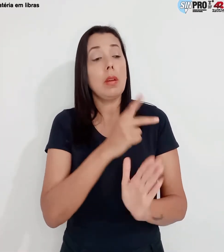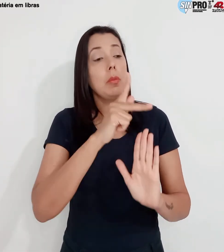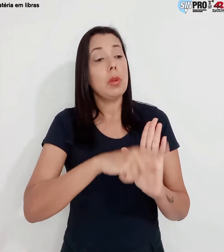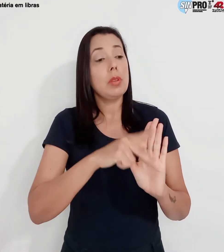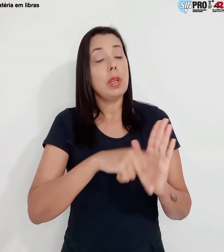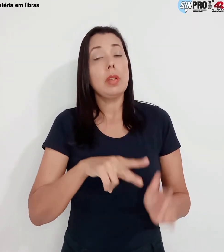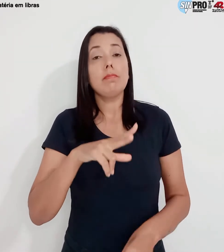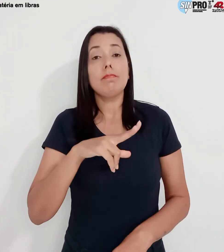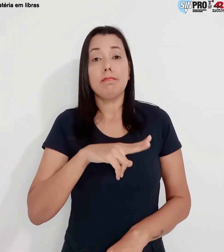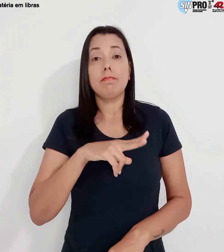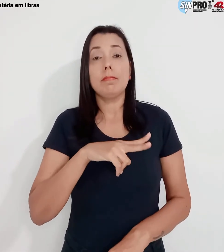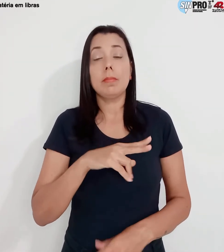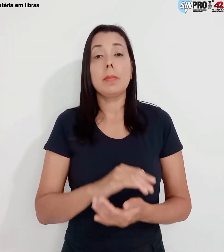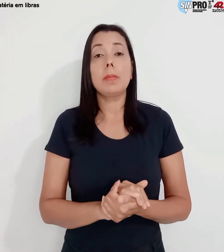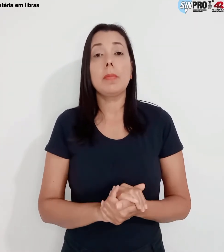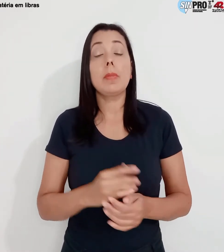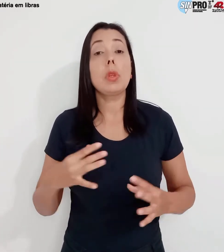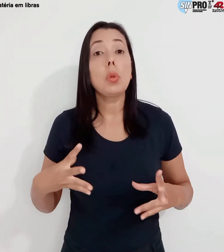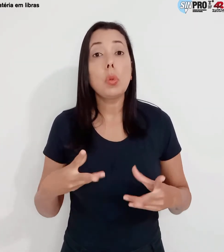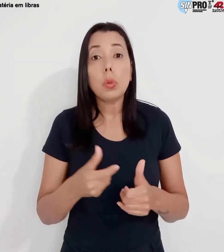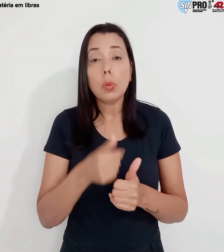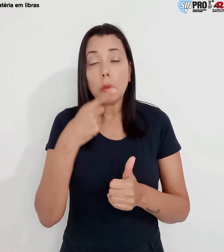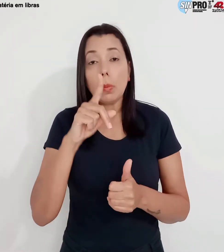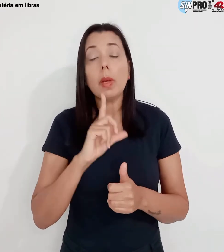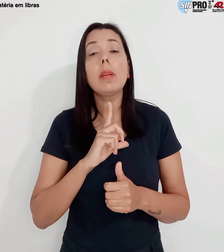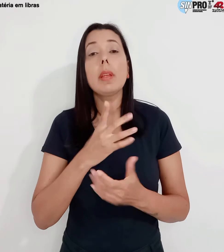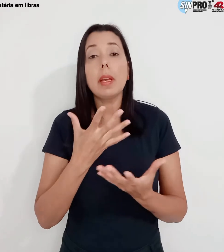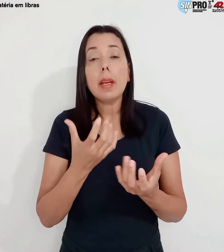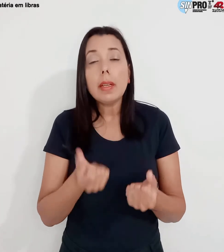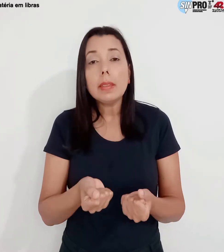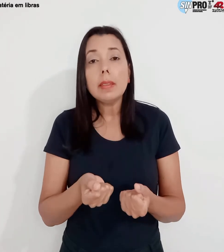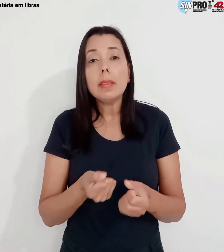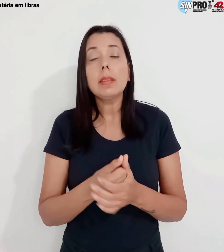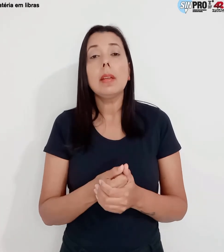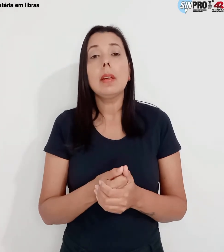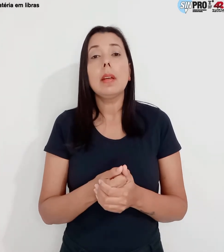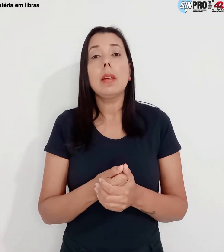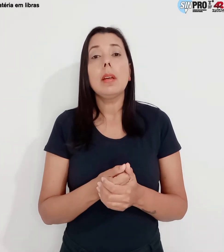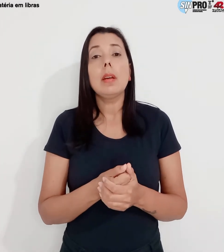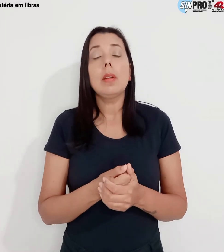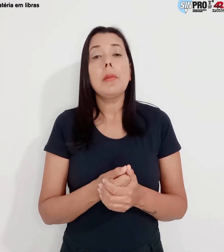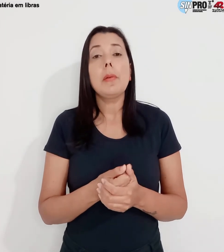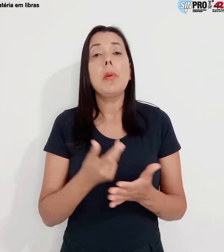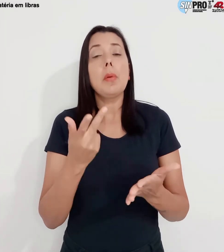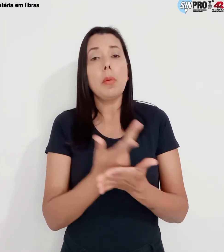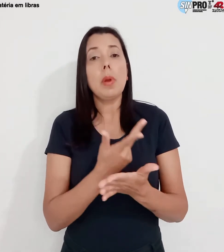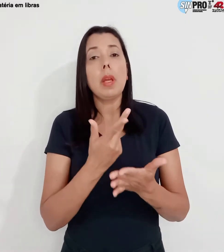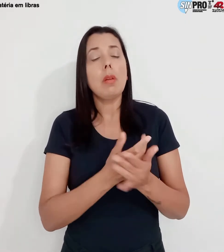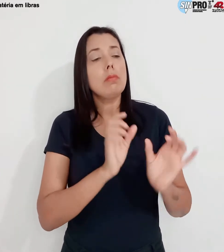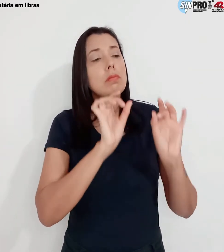projetos privatistas. Tudo para consolidar o contestado,